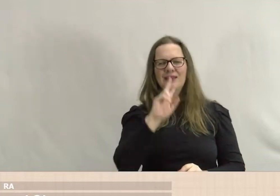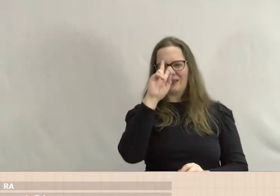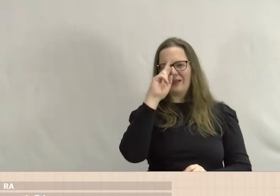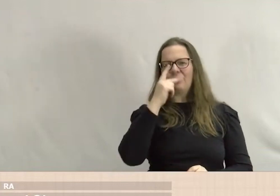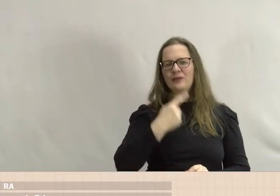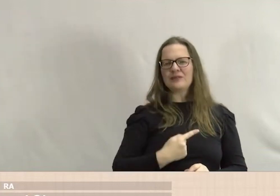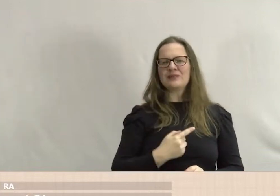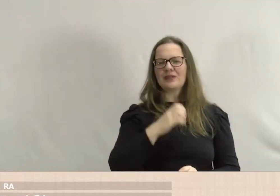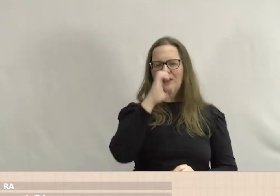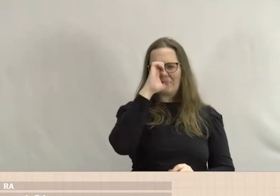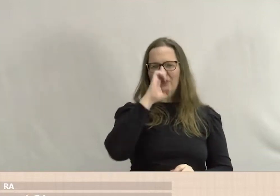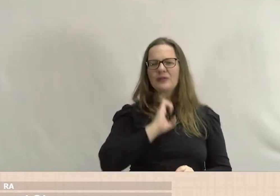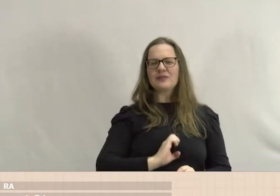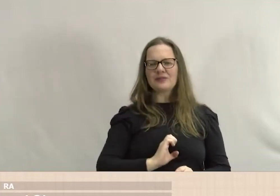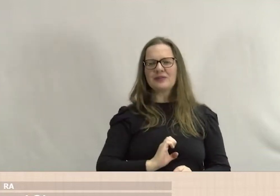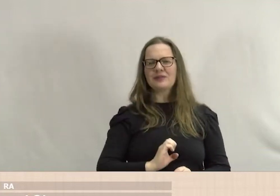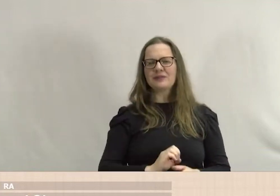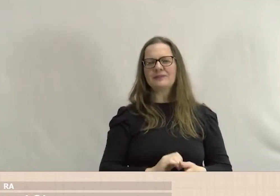próprio interesse, não é assim?